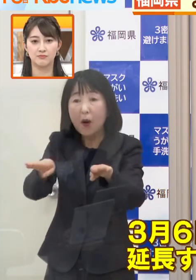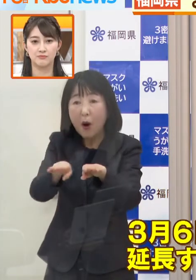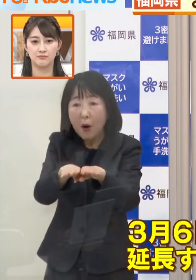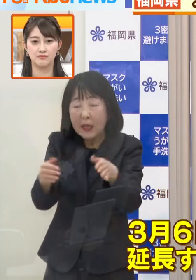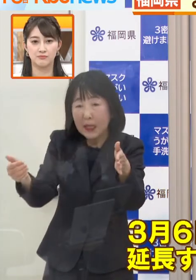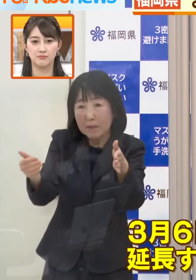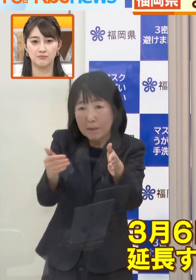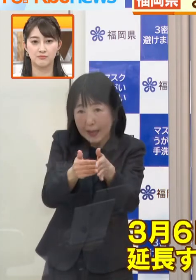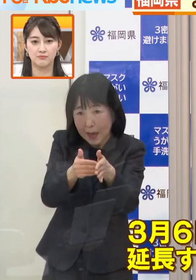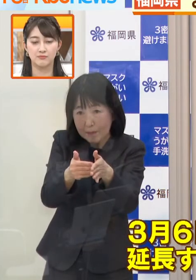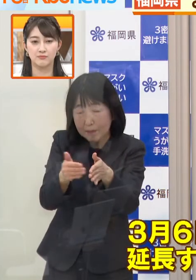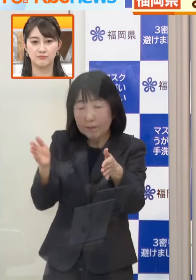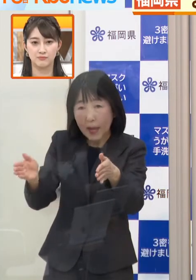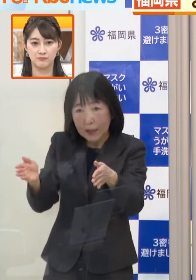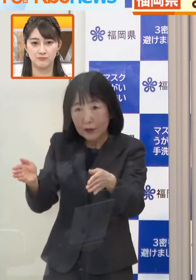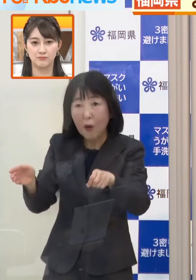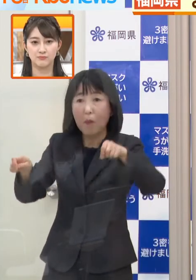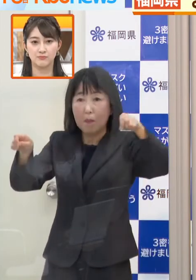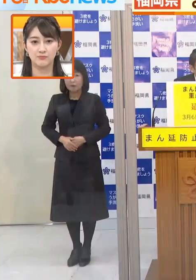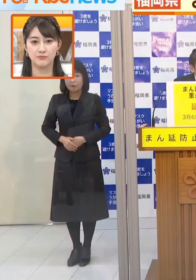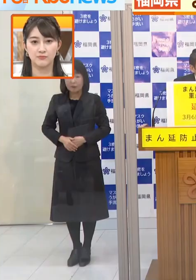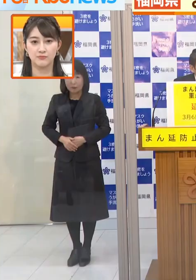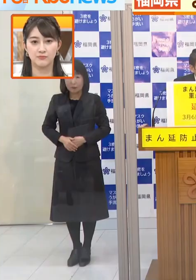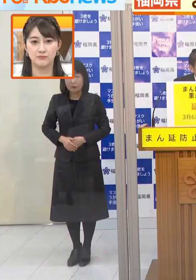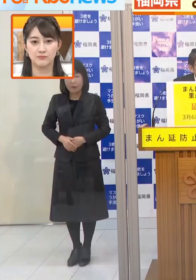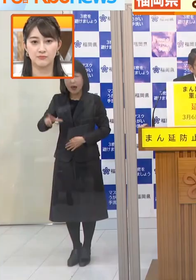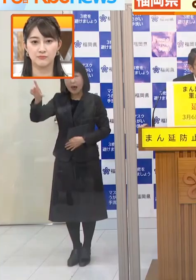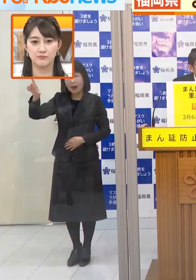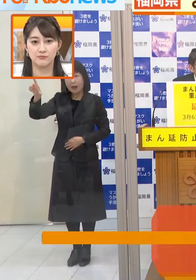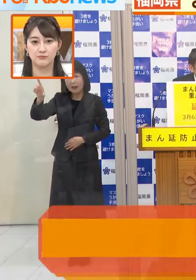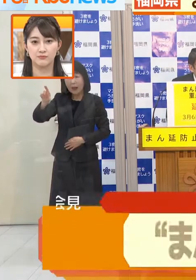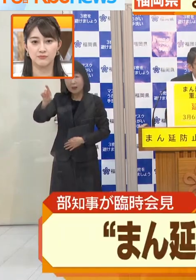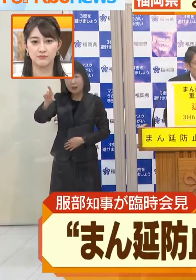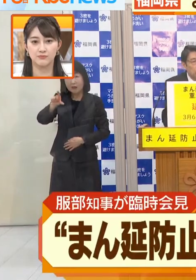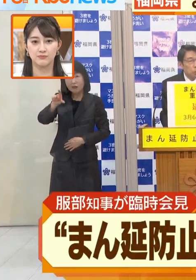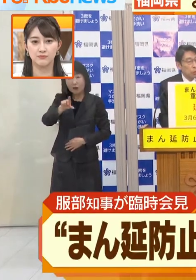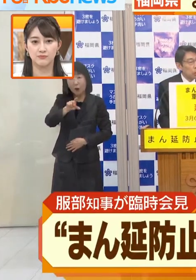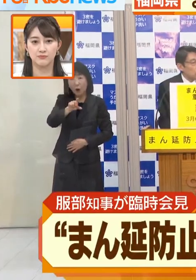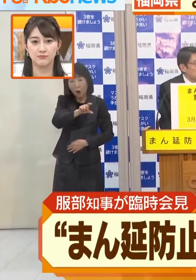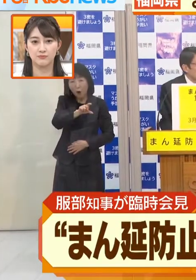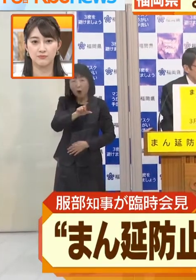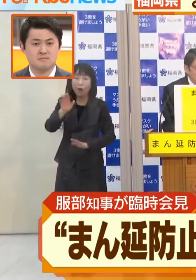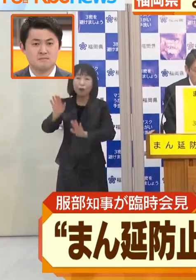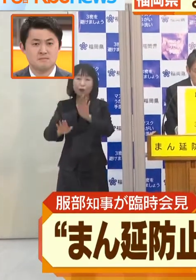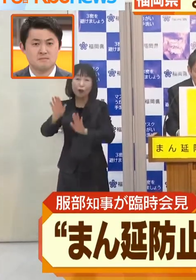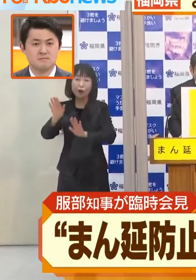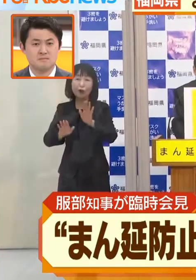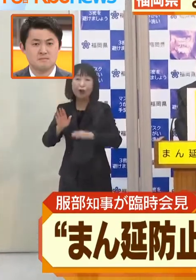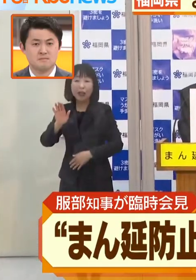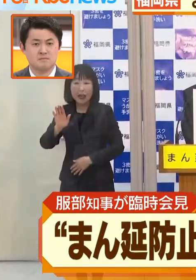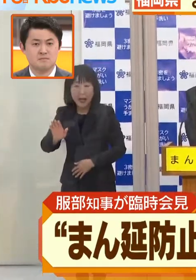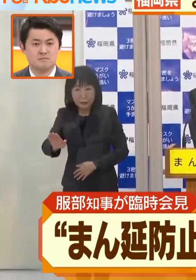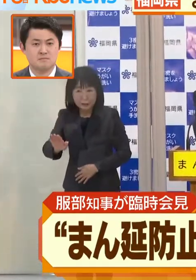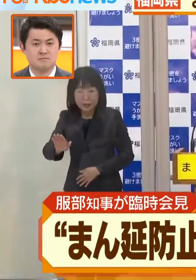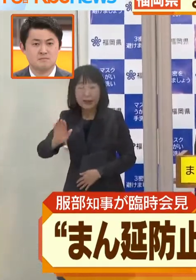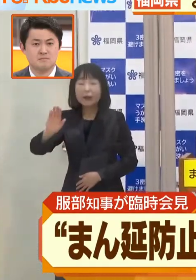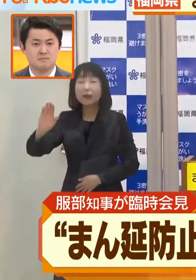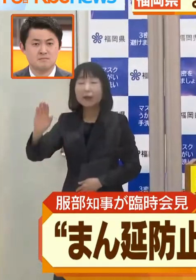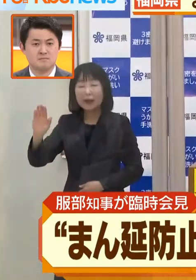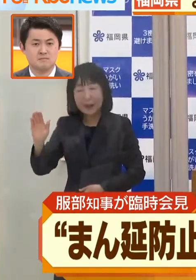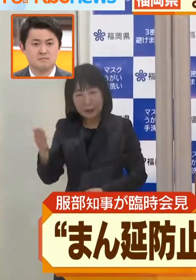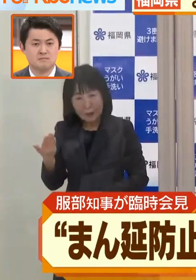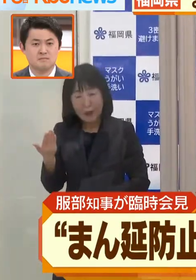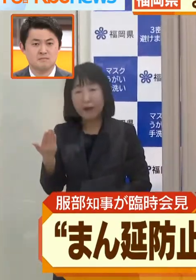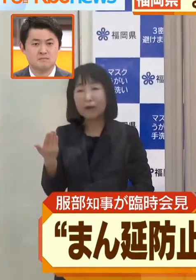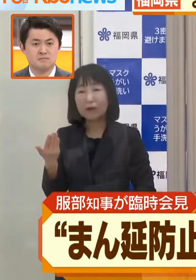延長することとされました。 あさって期限を迎えるまん延防止措置の延長が要請通り認められ